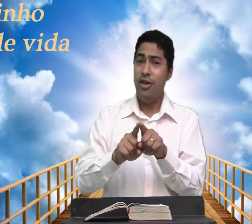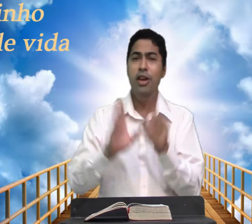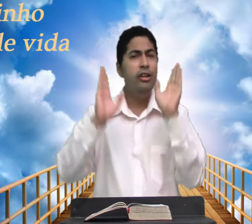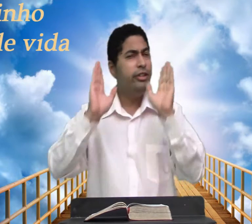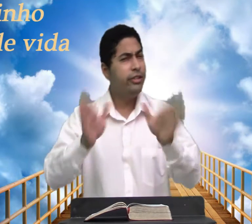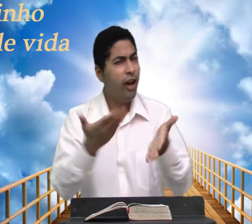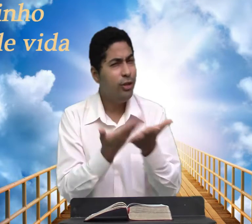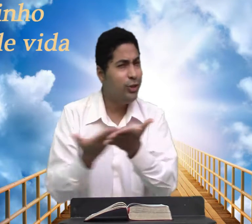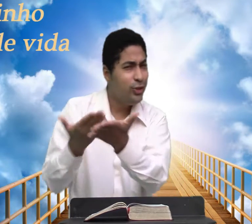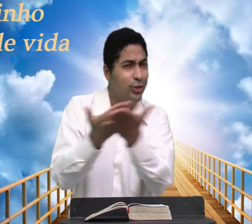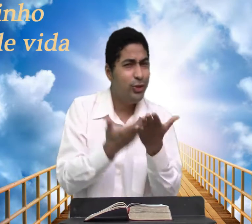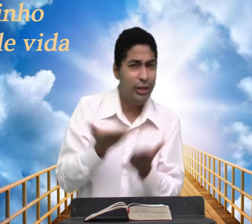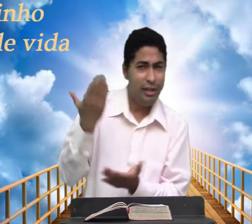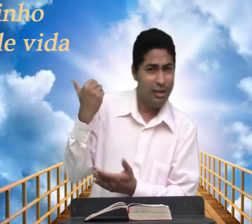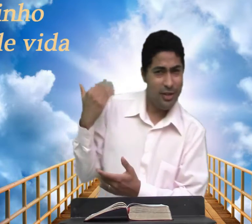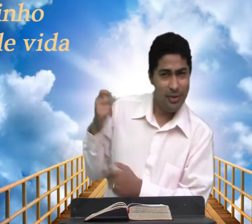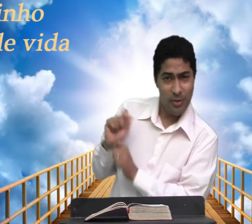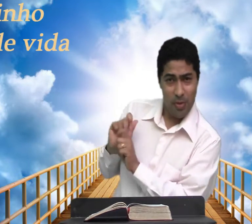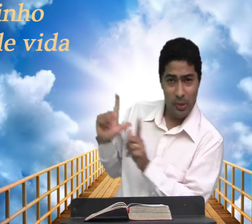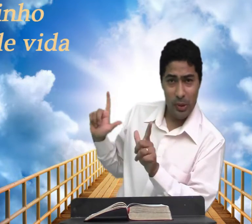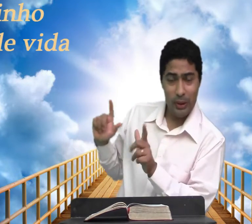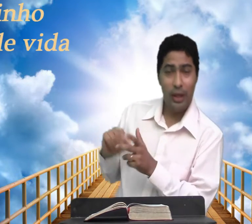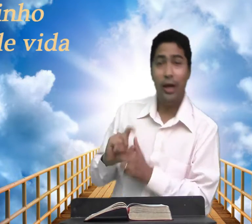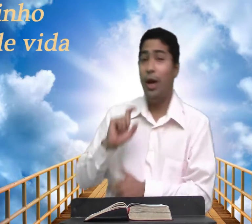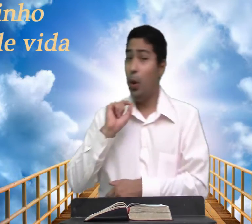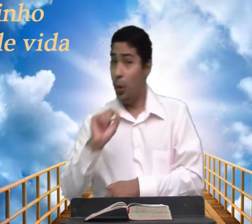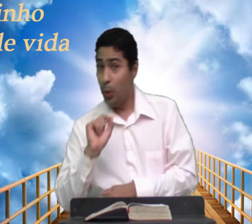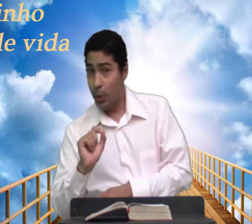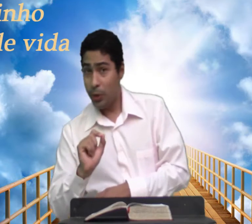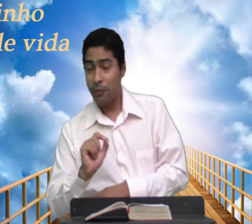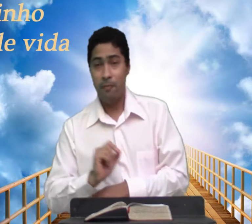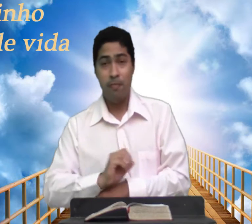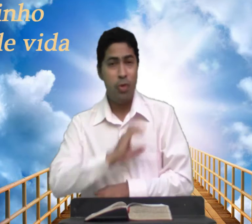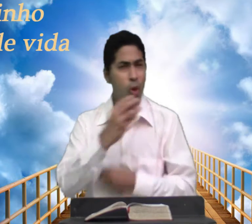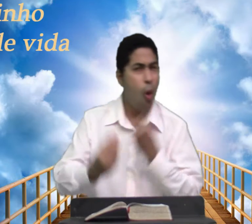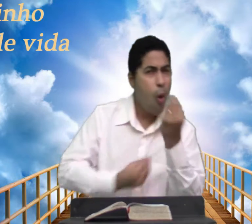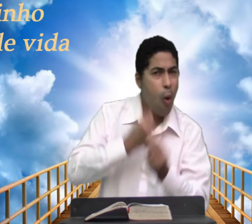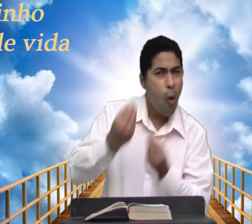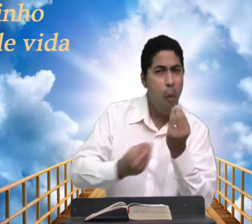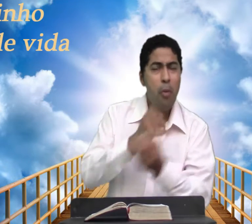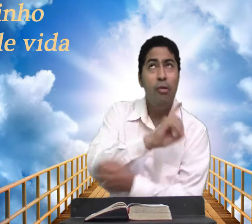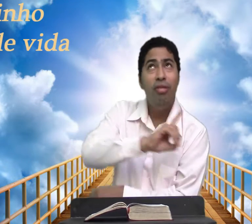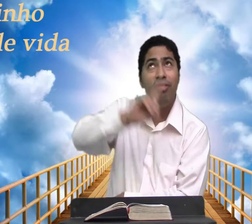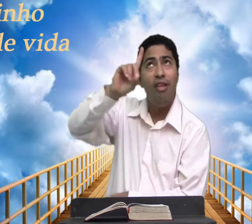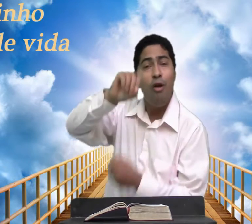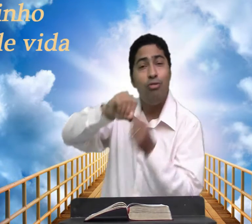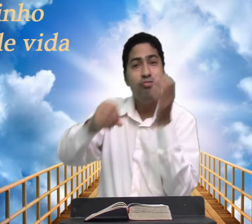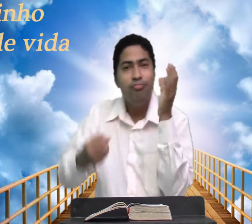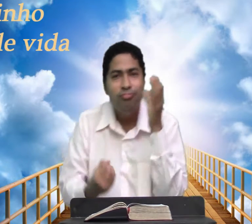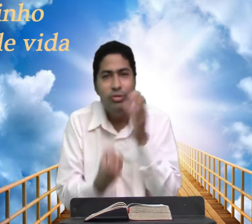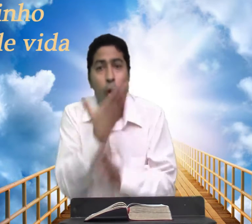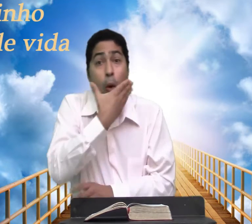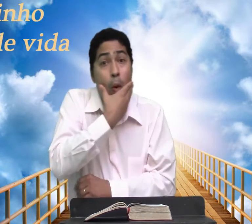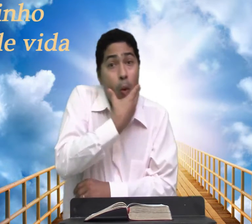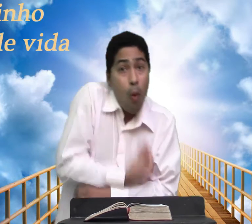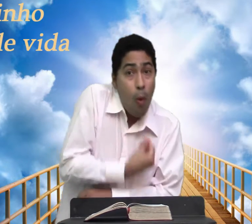programas anteriores e estudamos a respeito de como foi que Deus criou o homem e a